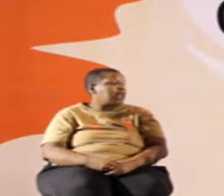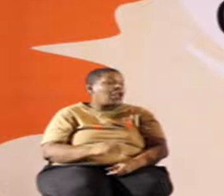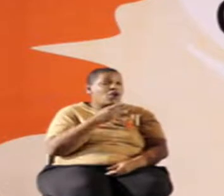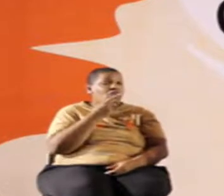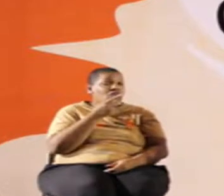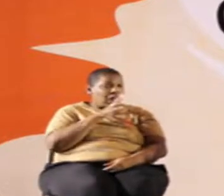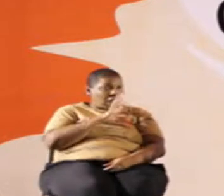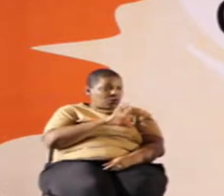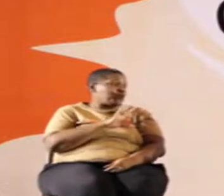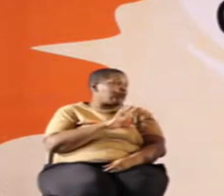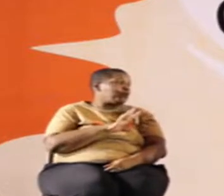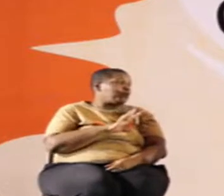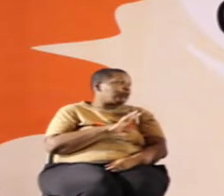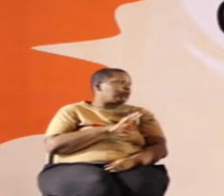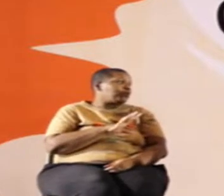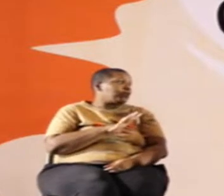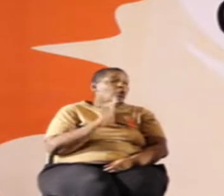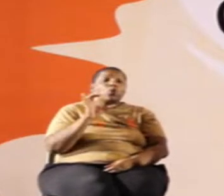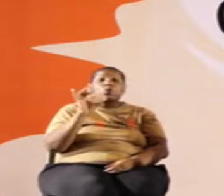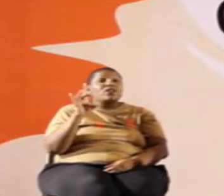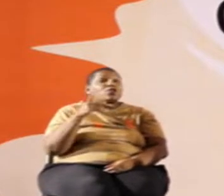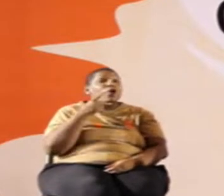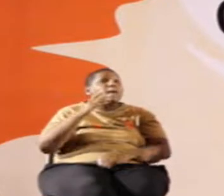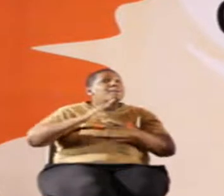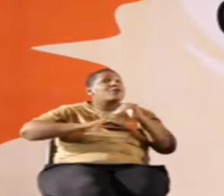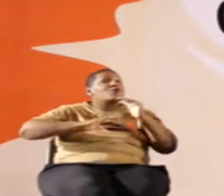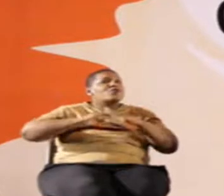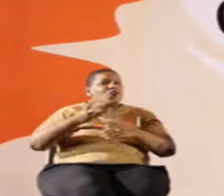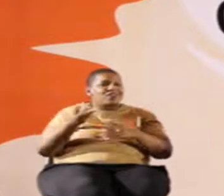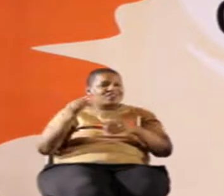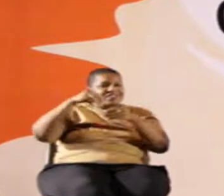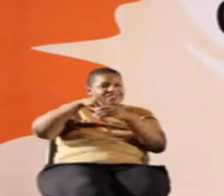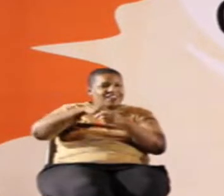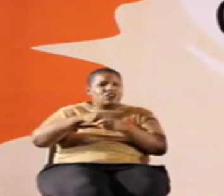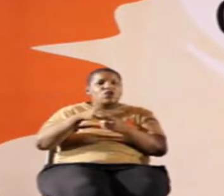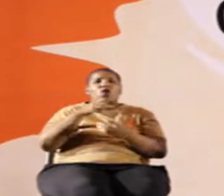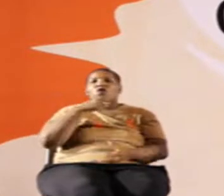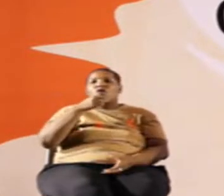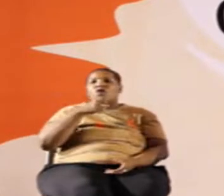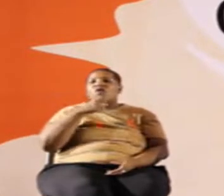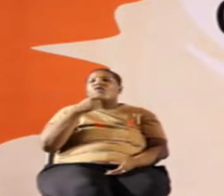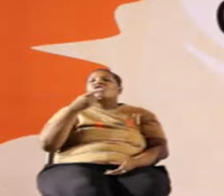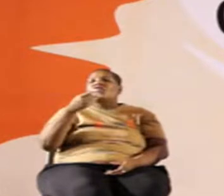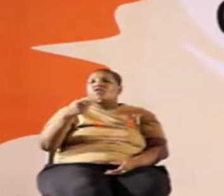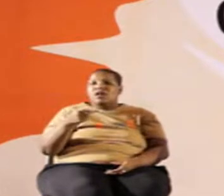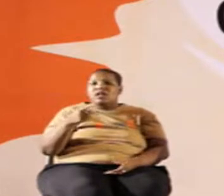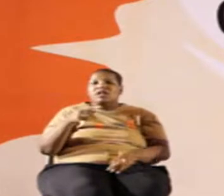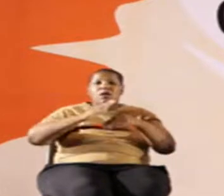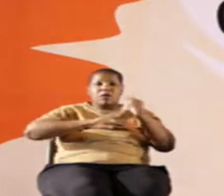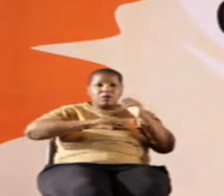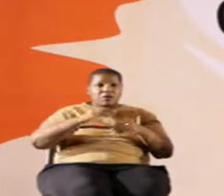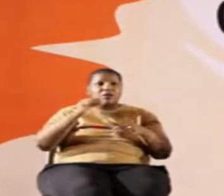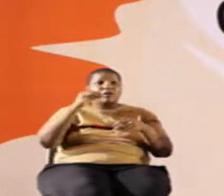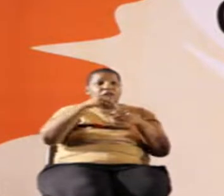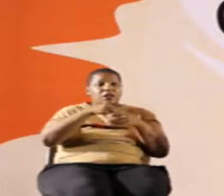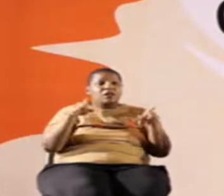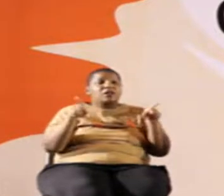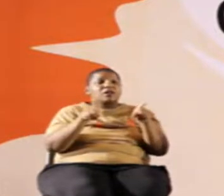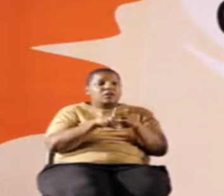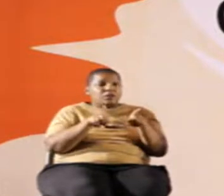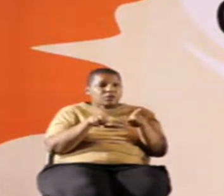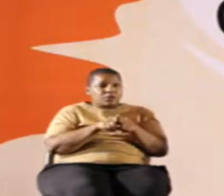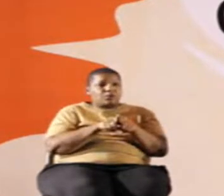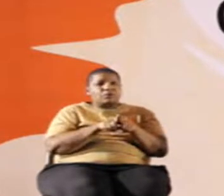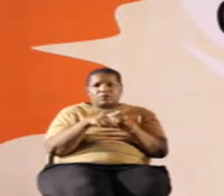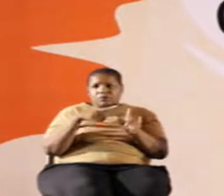está dizendo, Verinha, é que não apenas profissionais estão lá como porta-vozes, e profissionais estão lá como porta-vozes, como